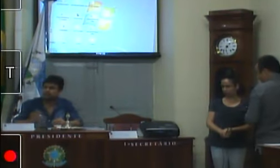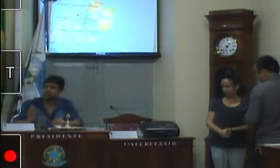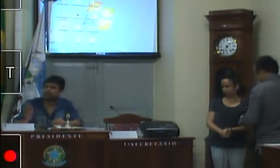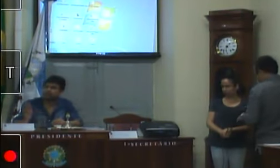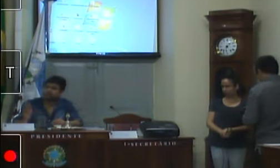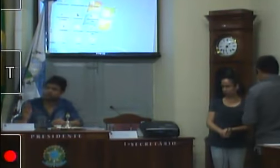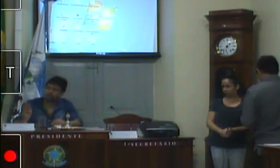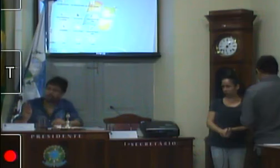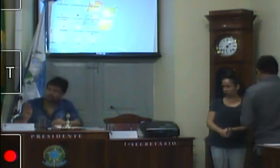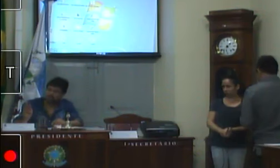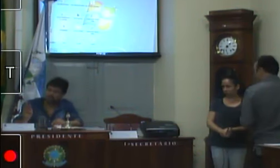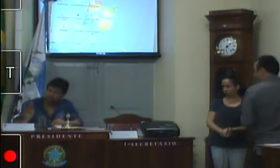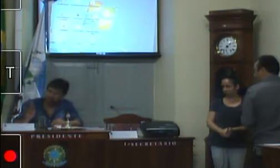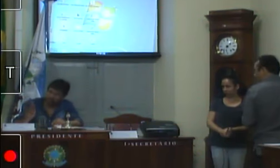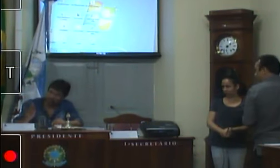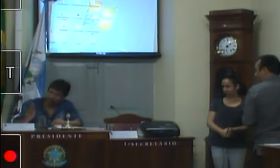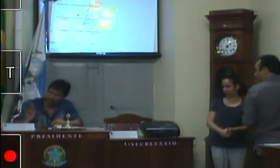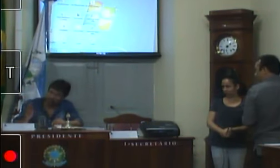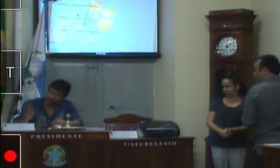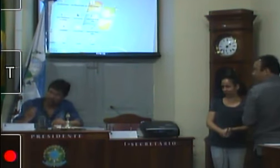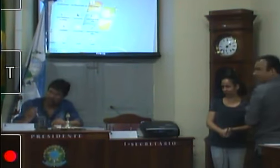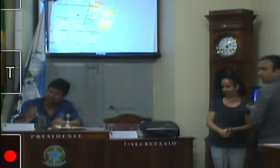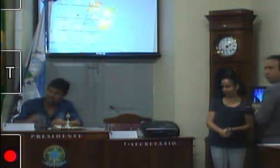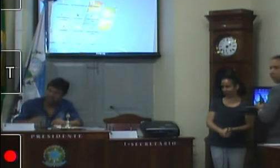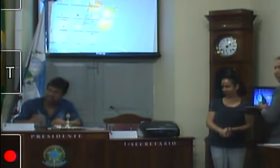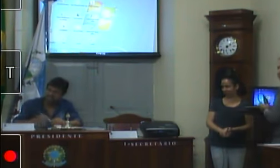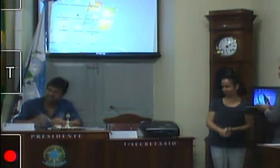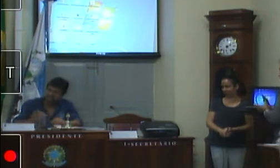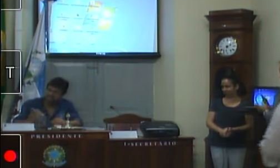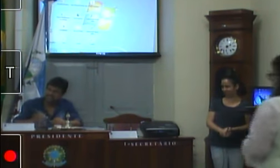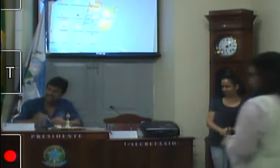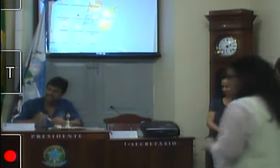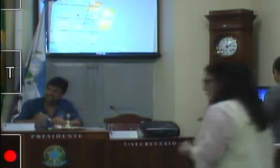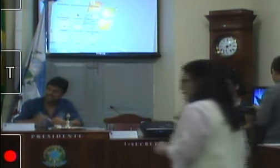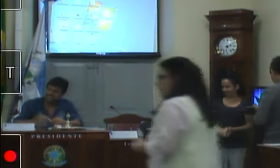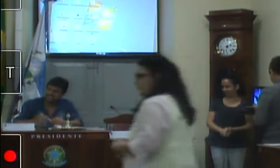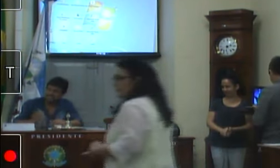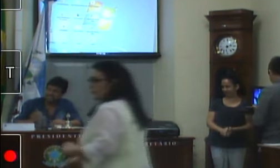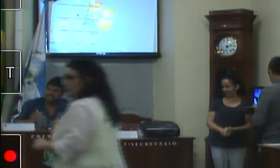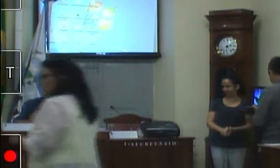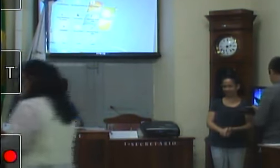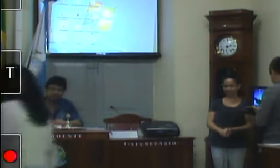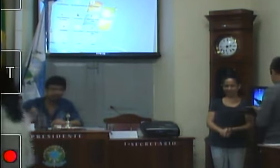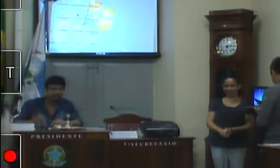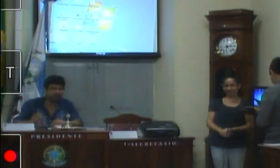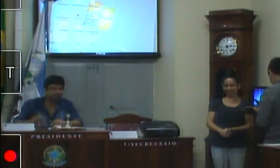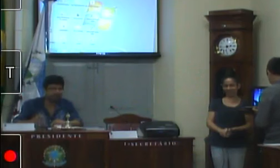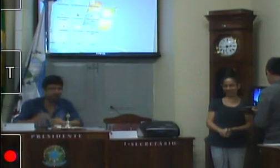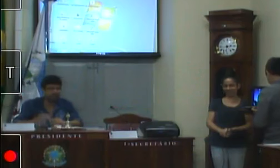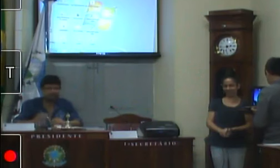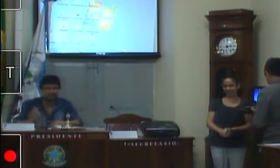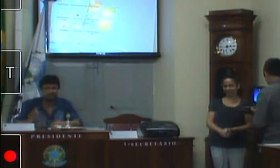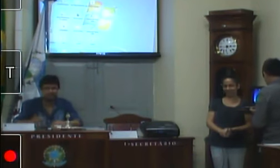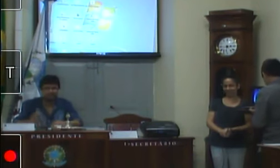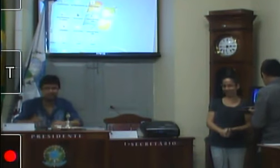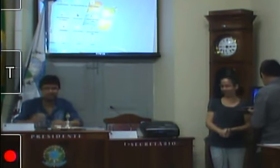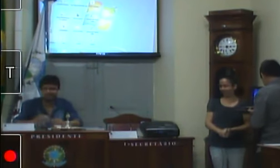Ô David, vai acostumando aí que depois eu vou pular para de lá e você fica aí. Hein? Combinado?